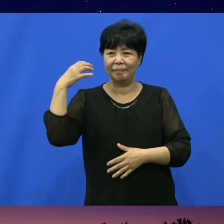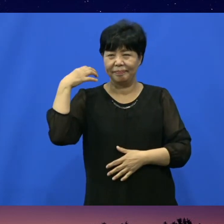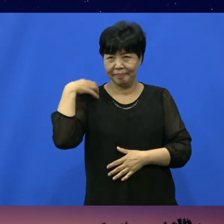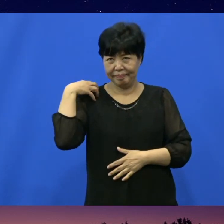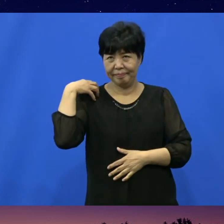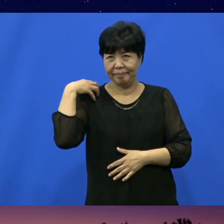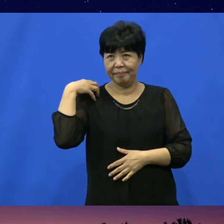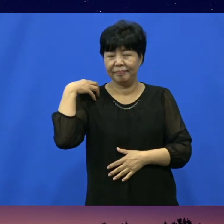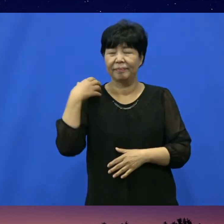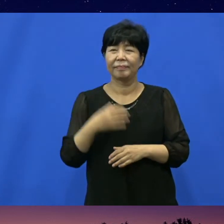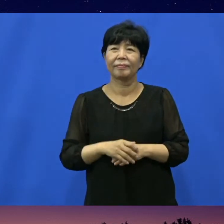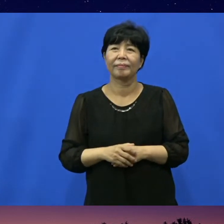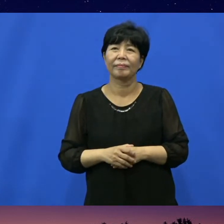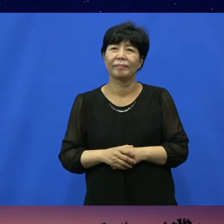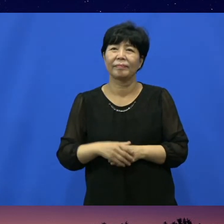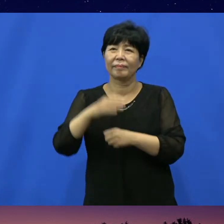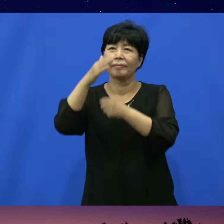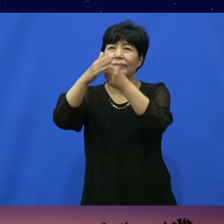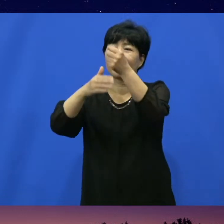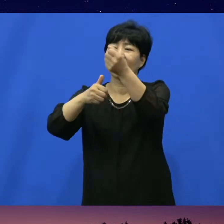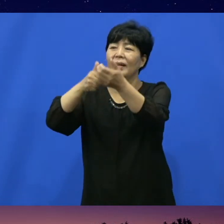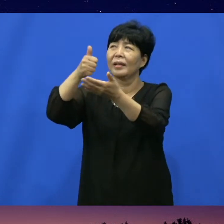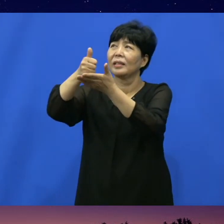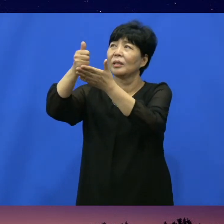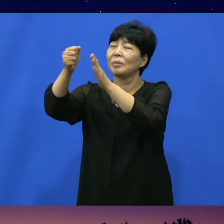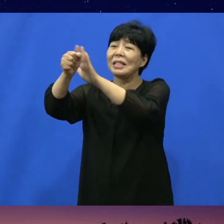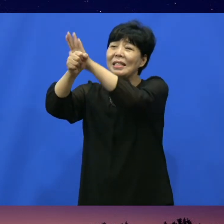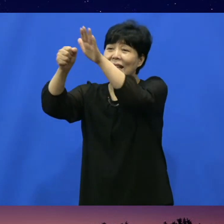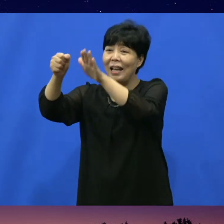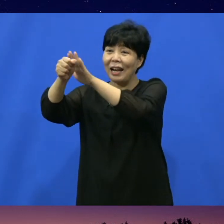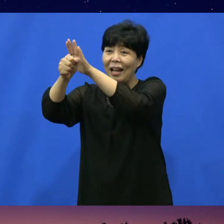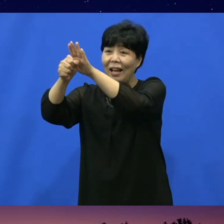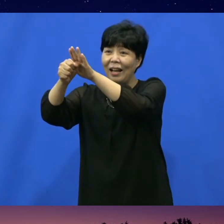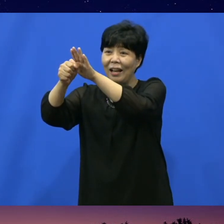사랑을 받은 사람은 하나님을 사랑하는 일에도 특별해요.